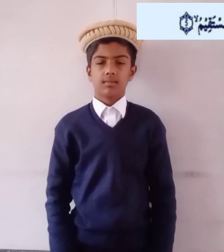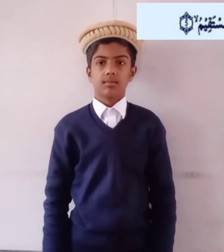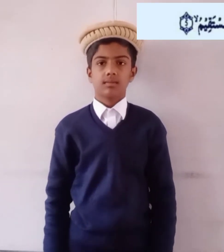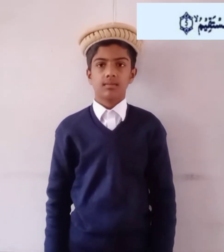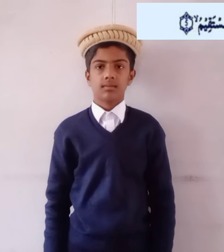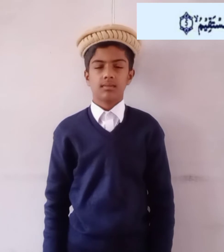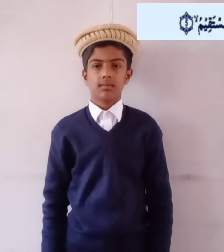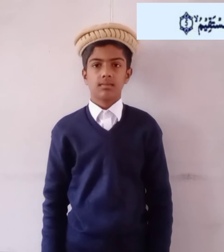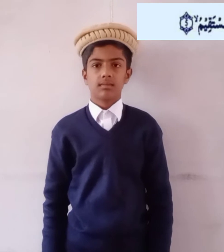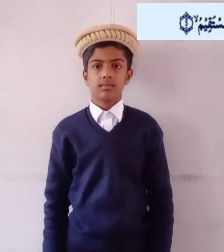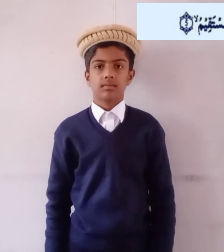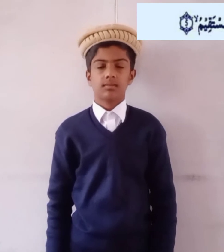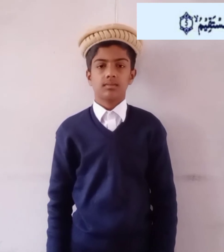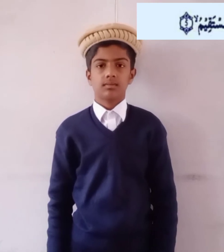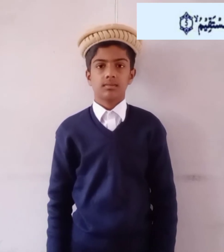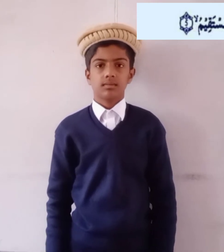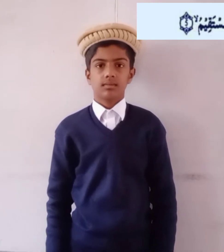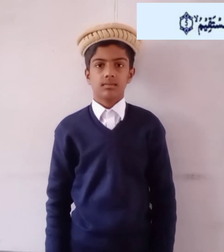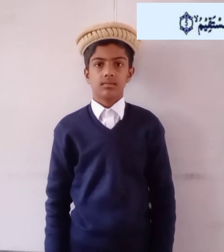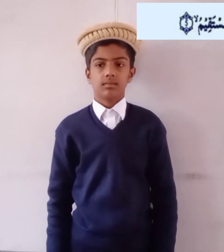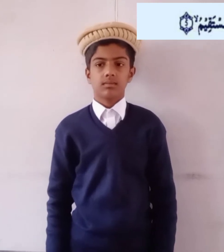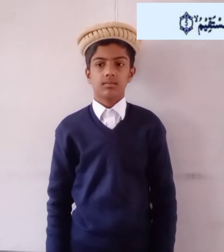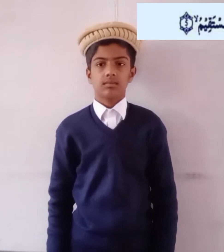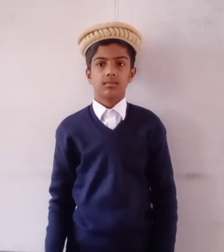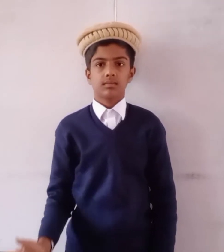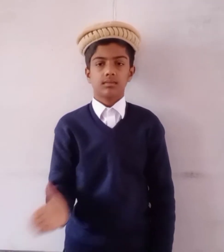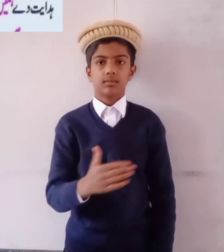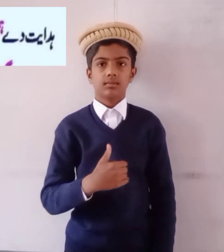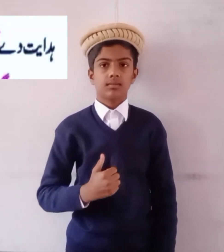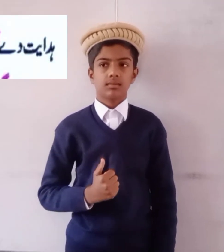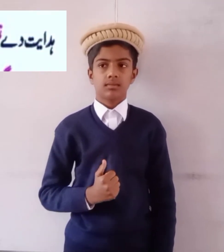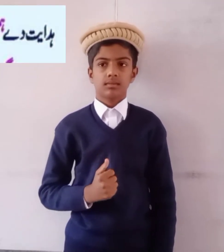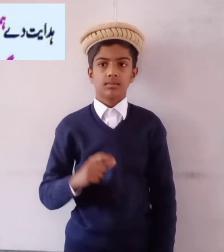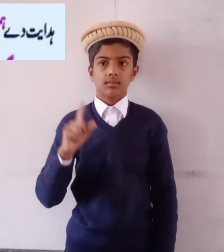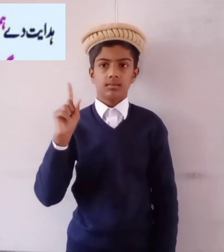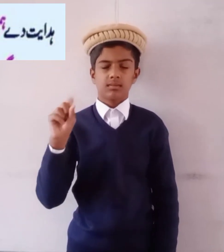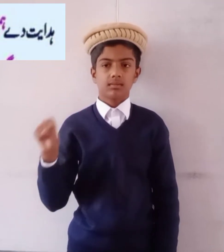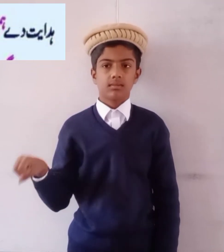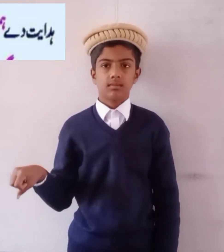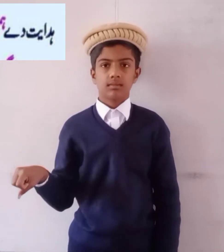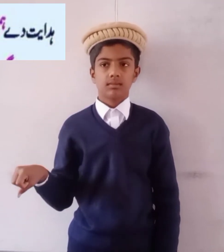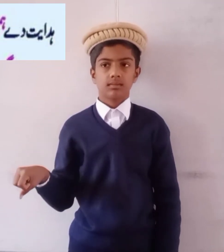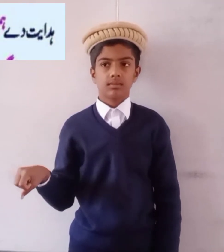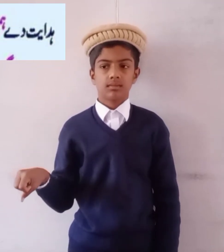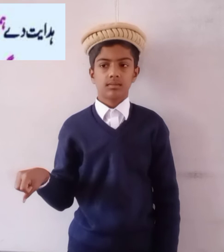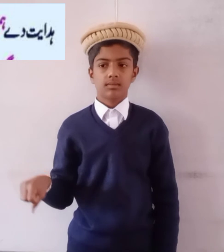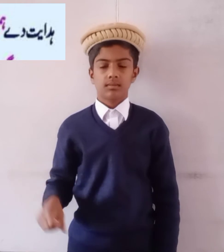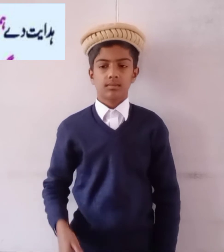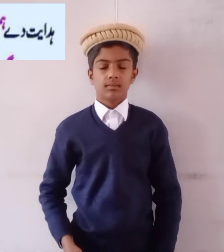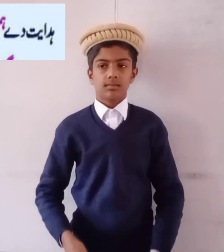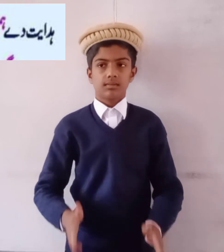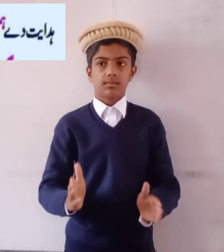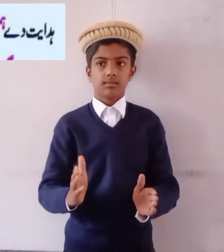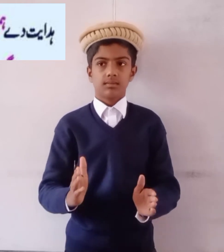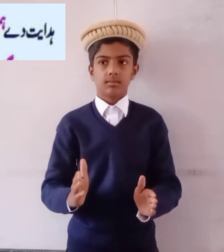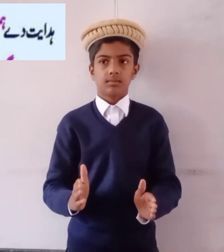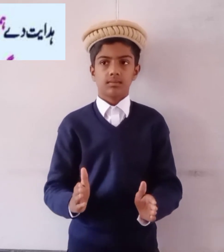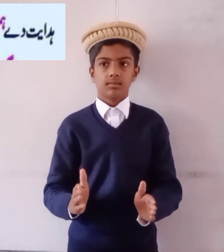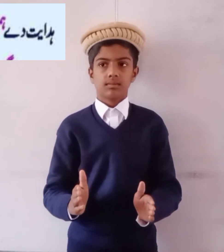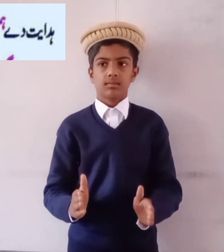السراط المستقین ہم کو سیدھے راستے